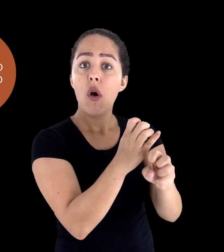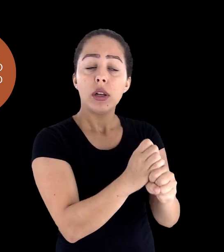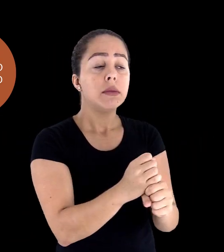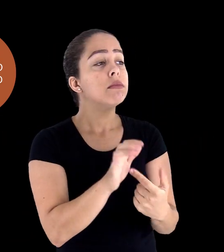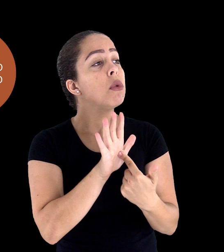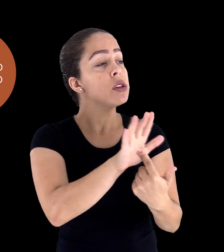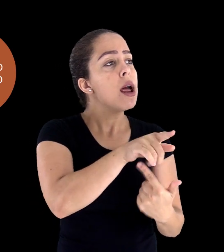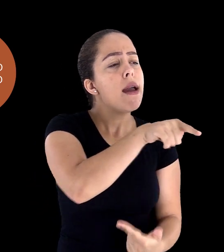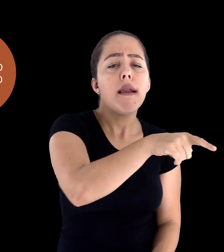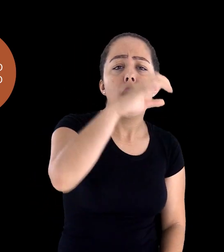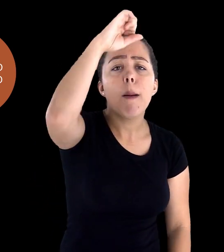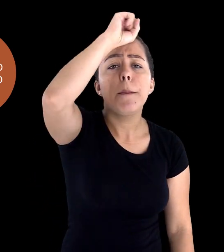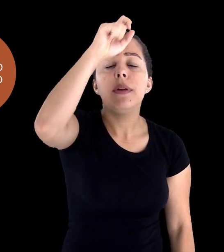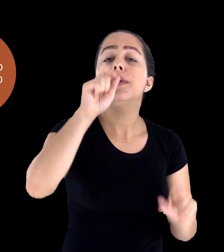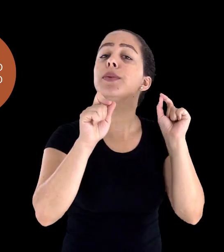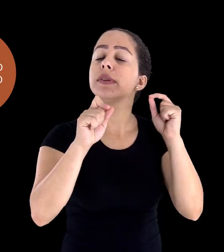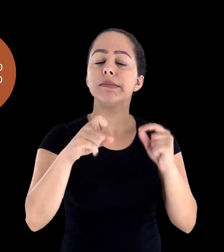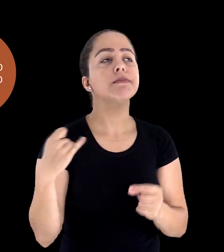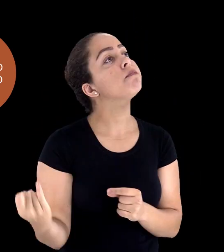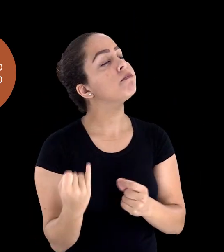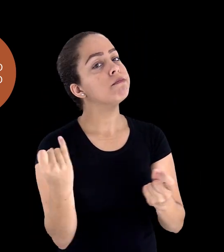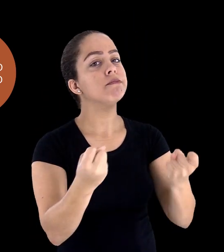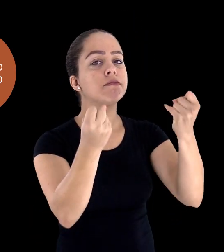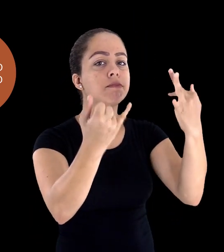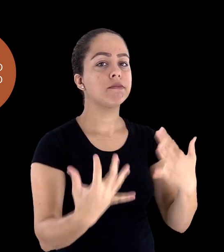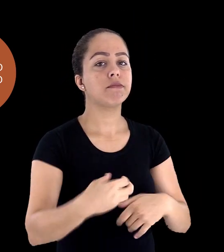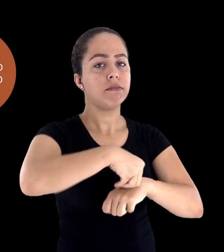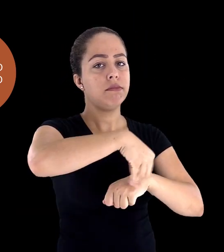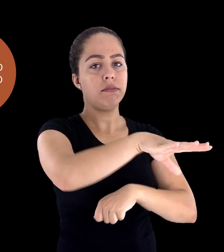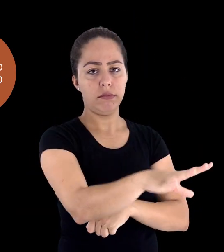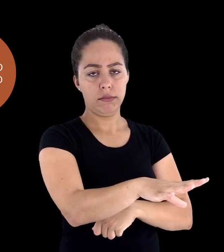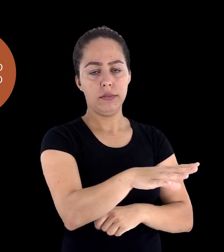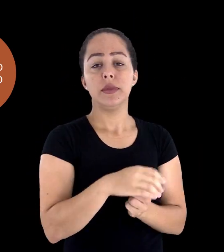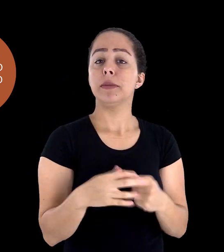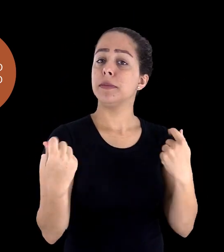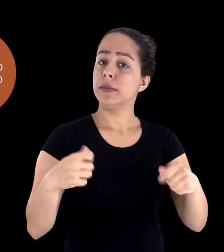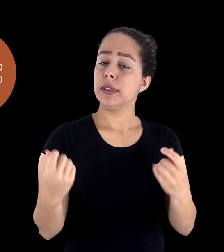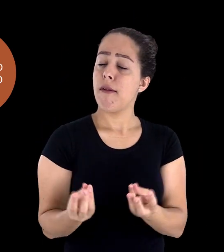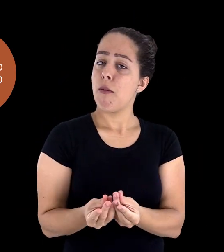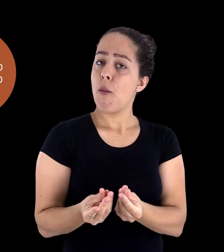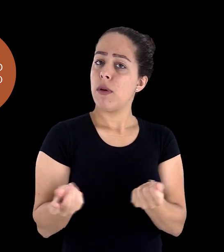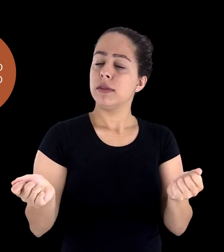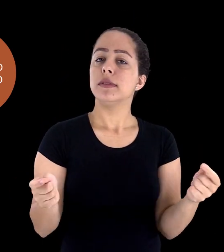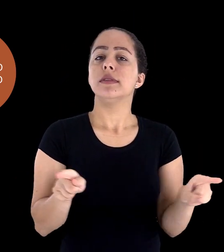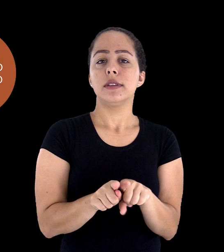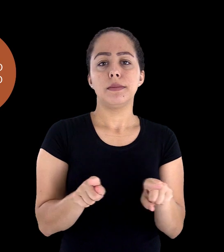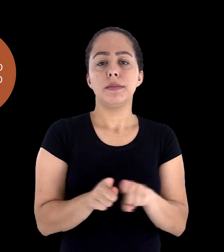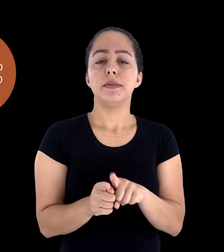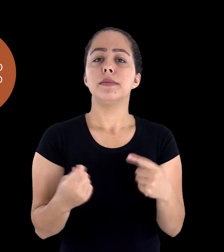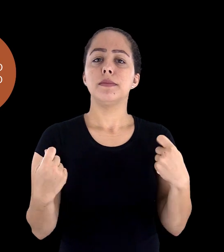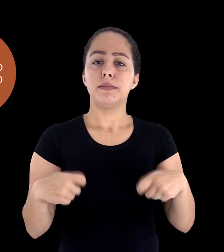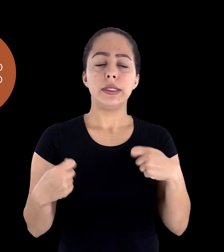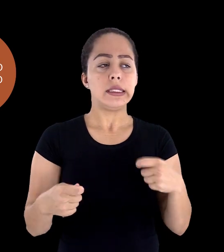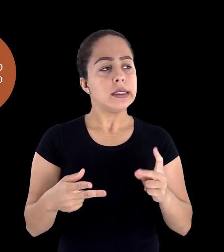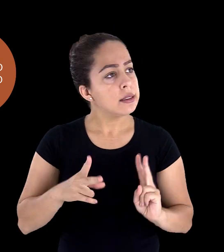demonstrar. Então, esse acompanhamento, além de ser feito com muita qualidade, ele tem que ser feito de forma